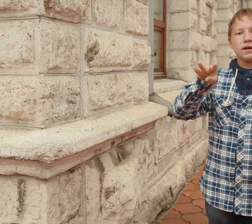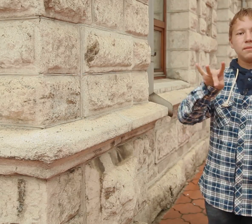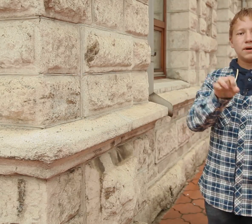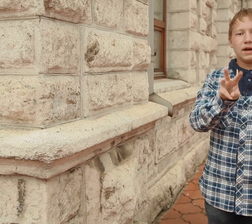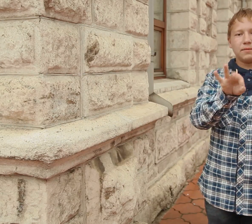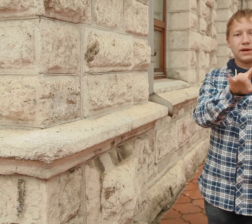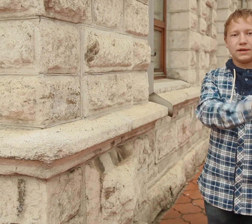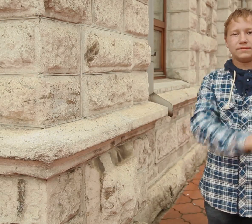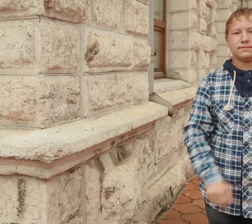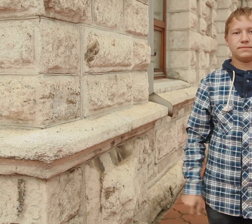мрамора.